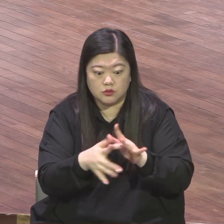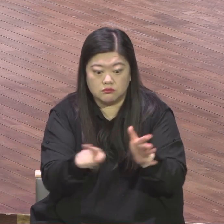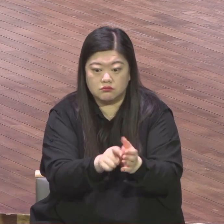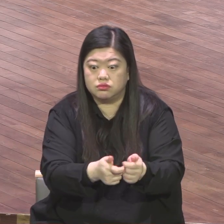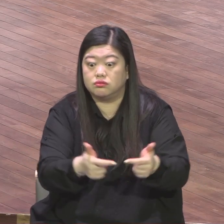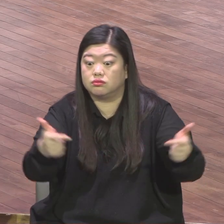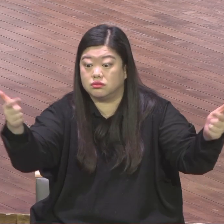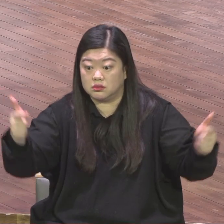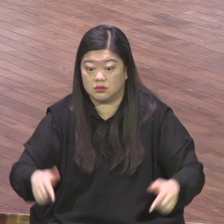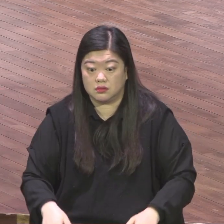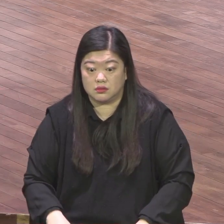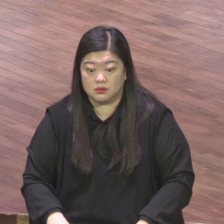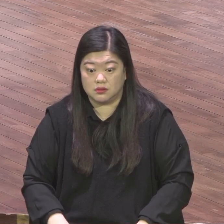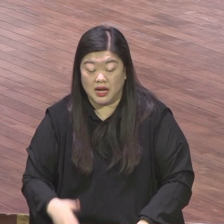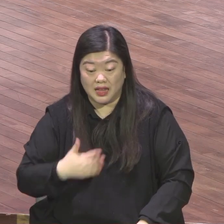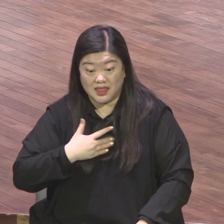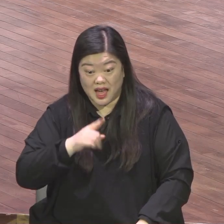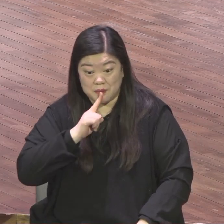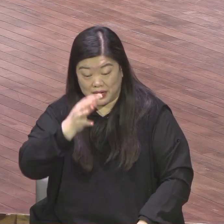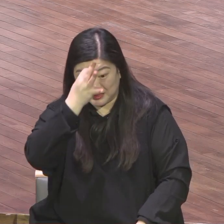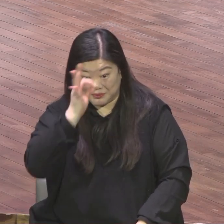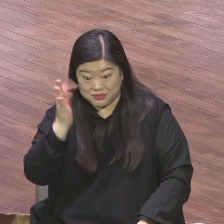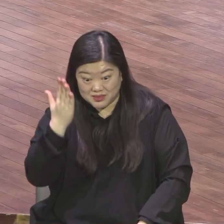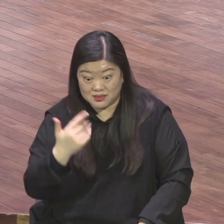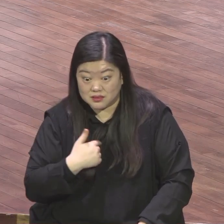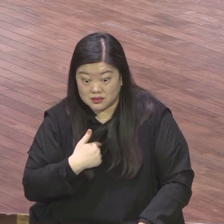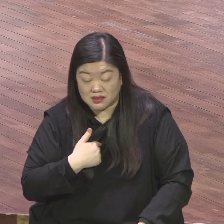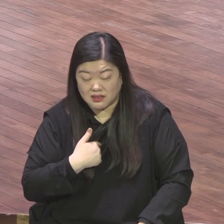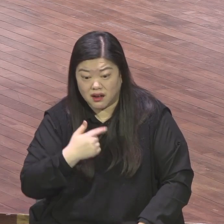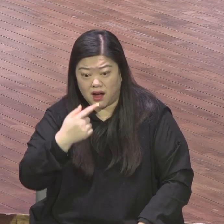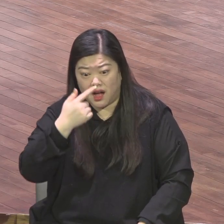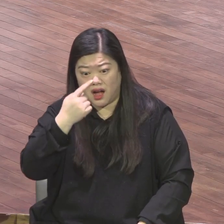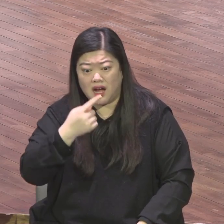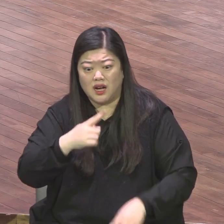제가 뭐 특별한 사람입니까? 아니에요. 아주 보통 사람입니다.